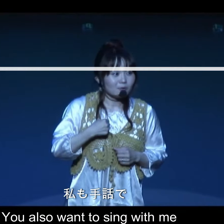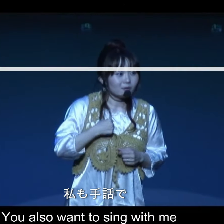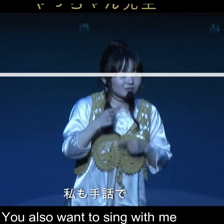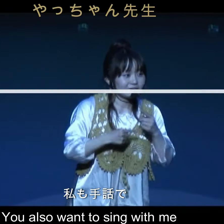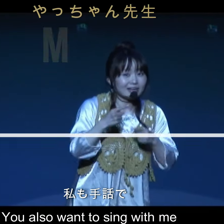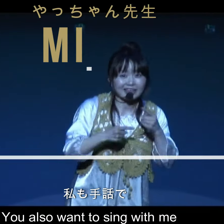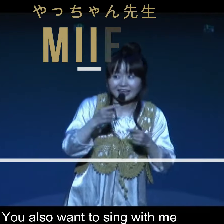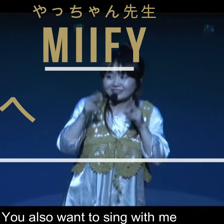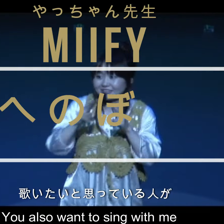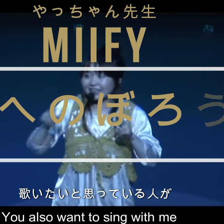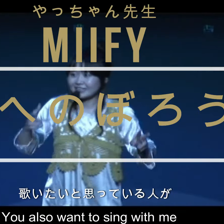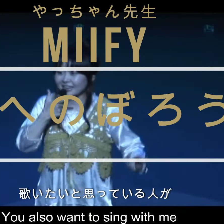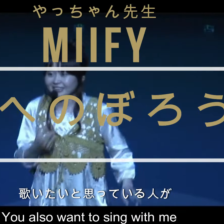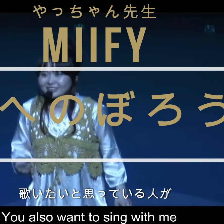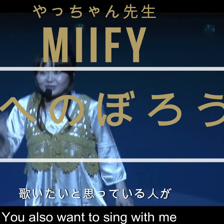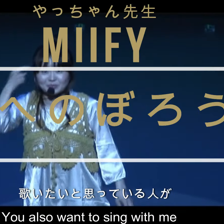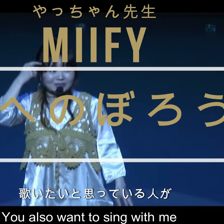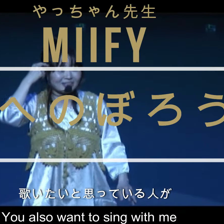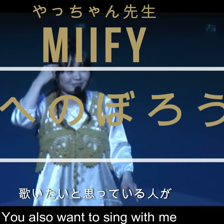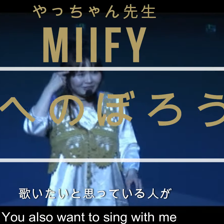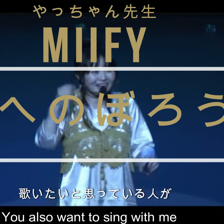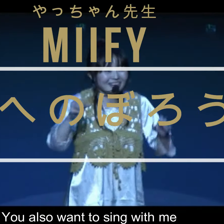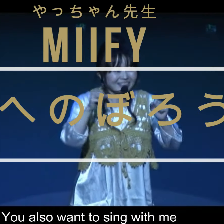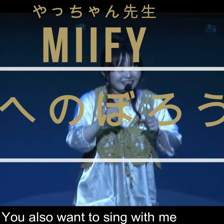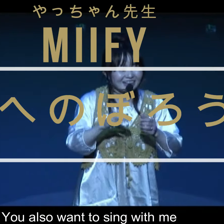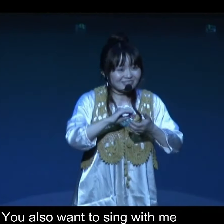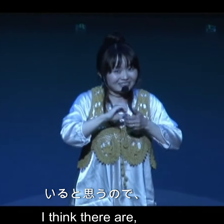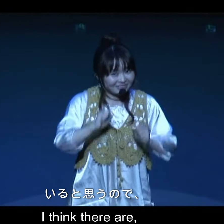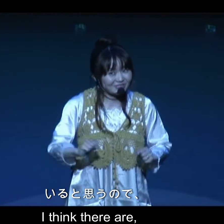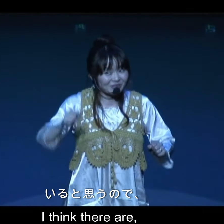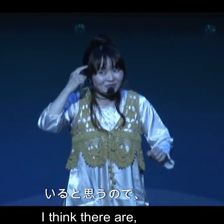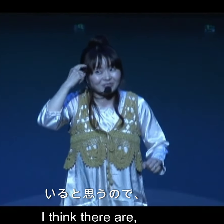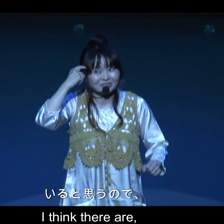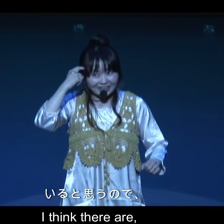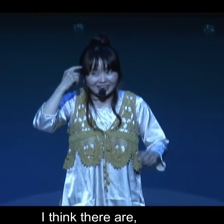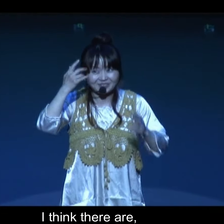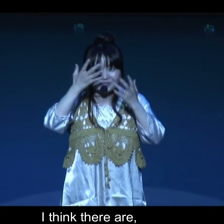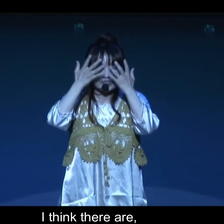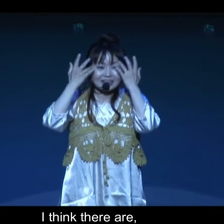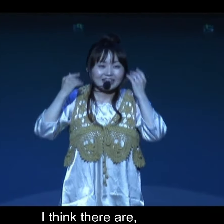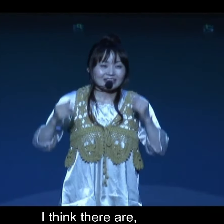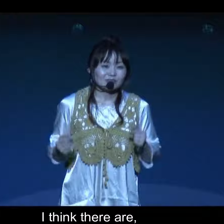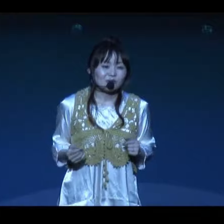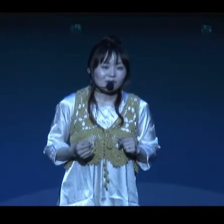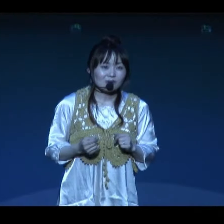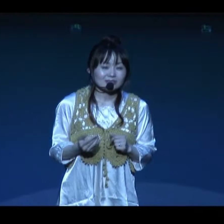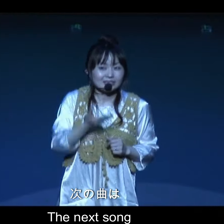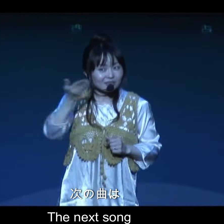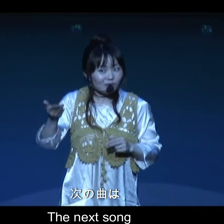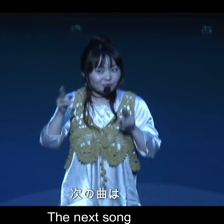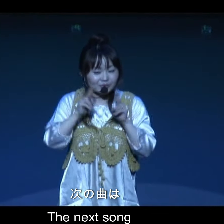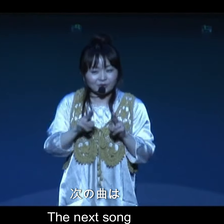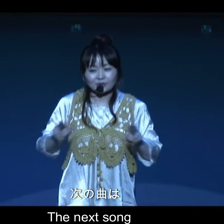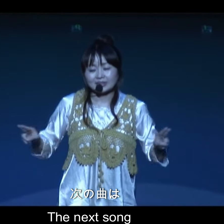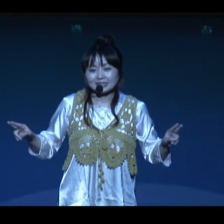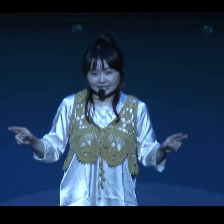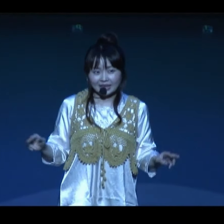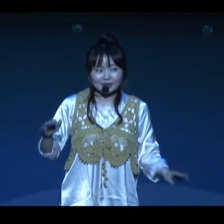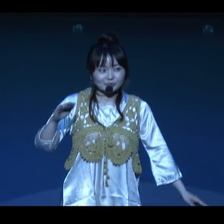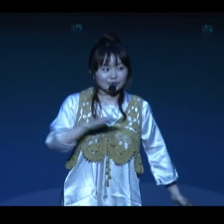私もシャワーで歌いたいと思ってる人がいると思うので、次の曲はですね、皆